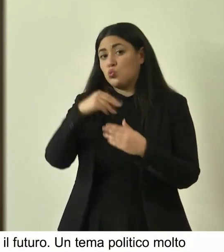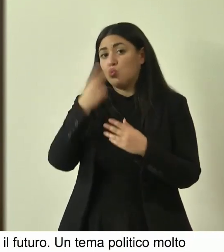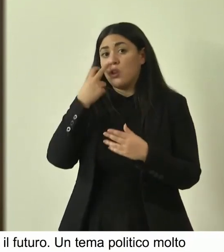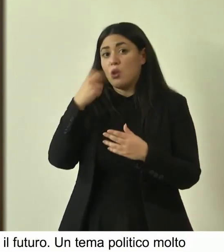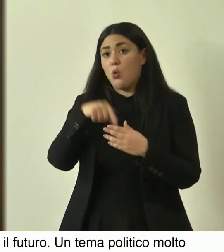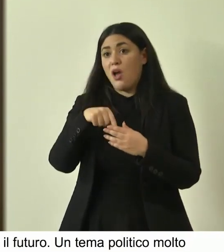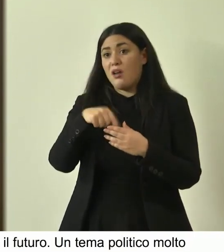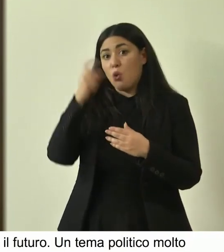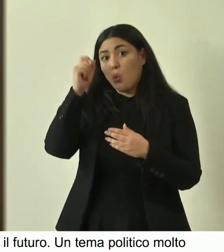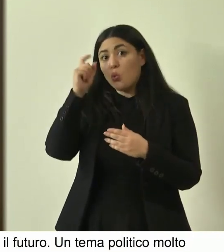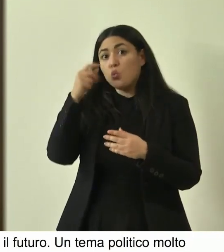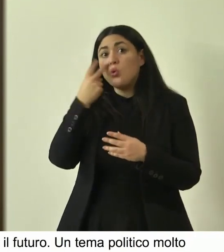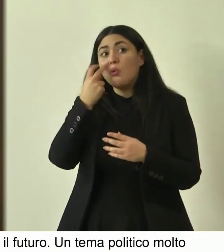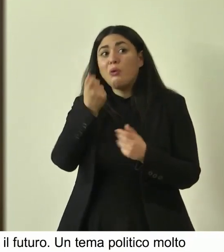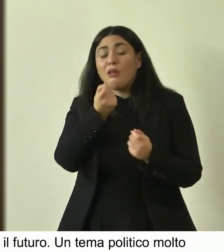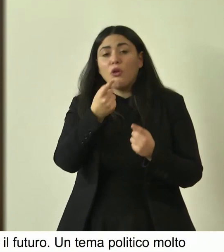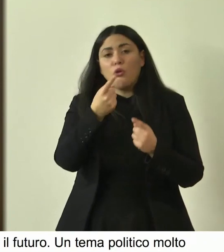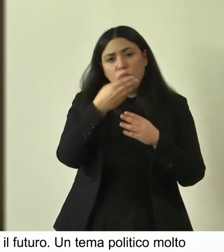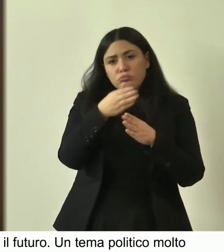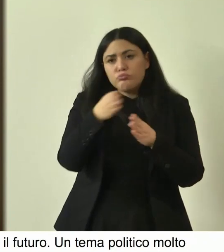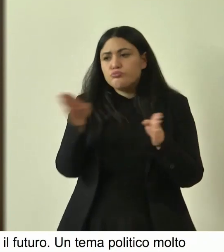ecco.